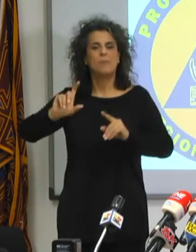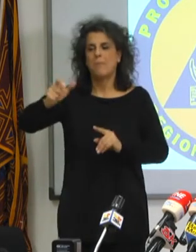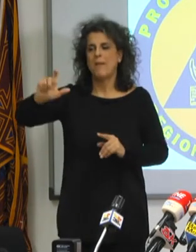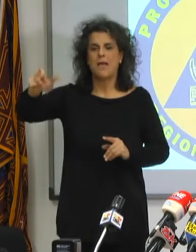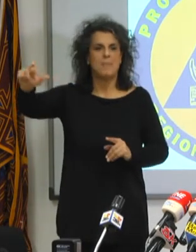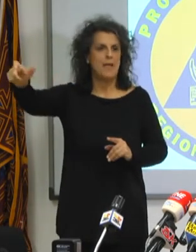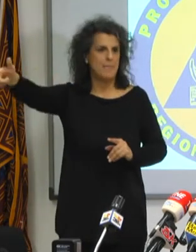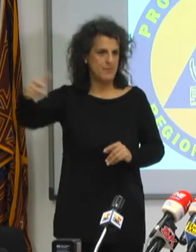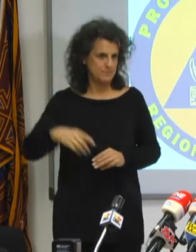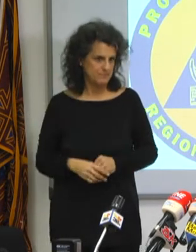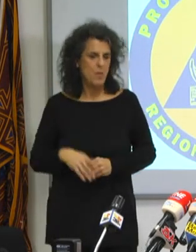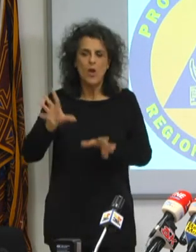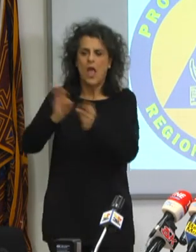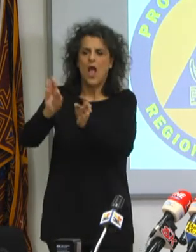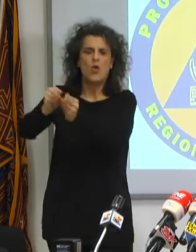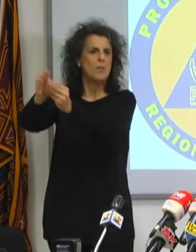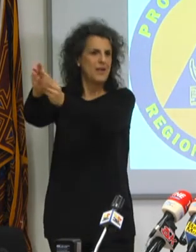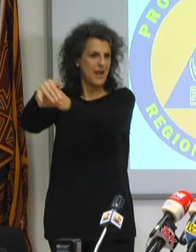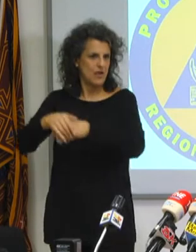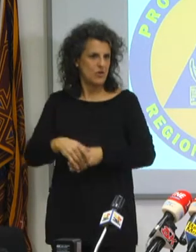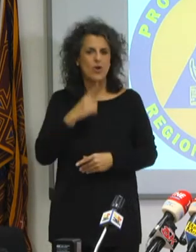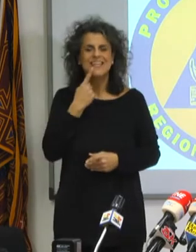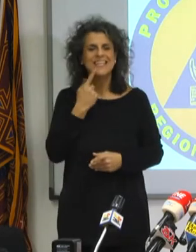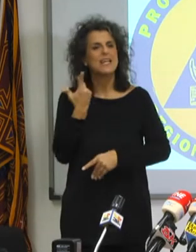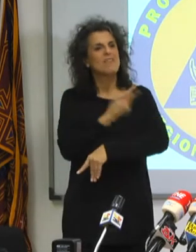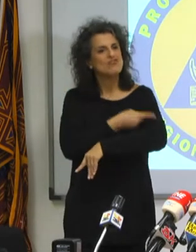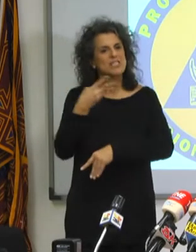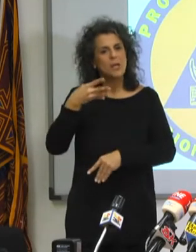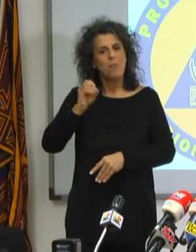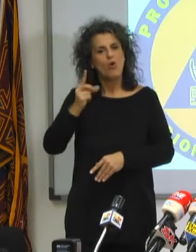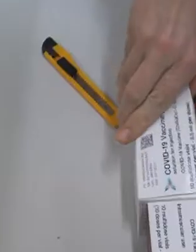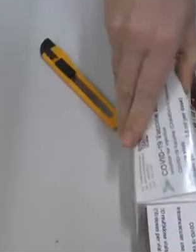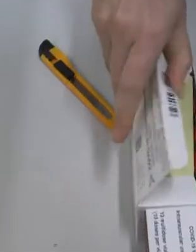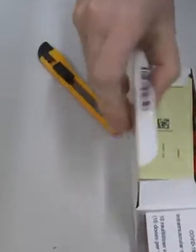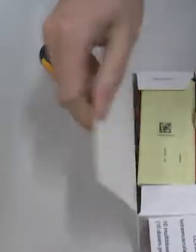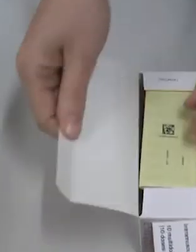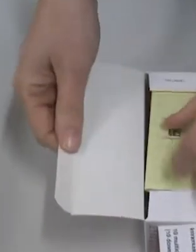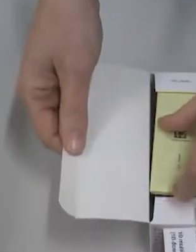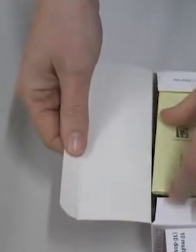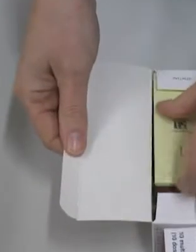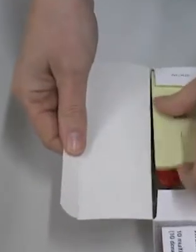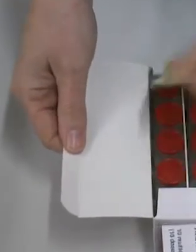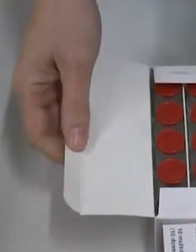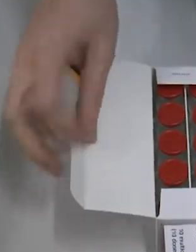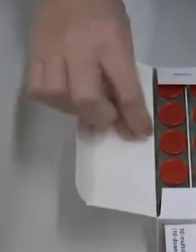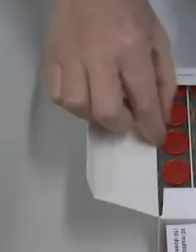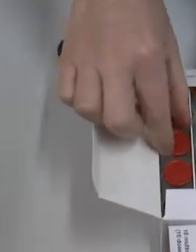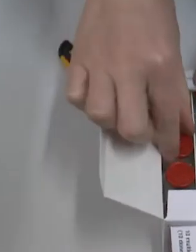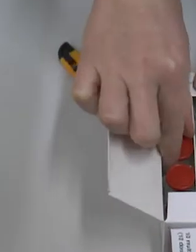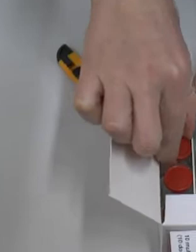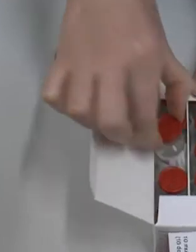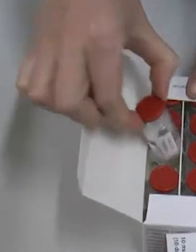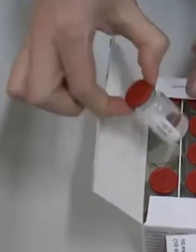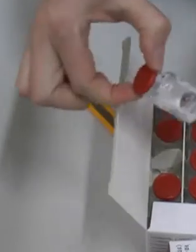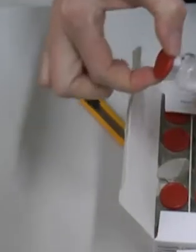corti. E questo quindi per i vaccini Moderna e Pfizer. Contemporaneamente è iniziata con AstraZeneca la vaccinazione